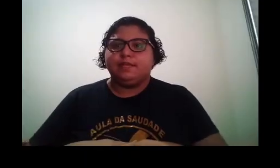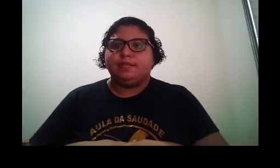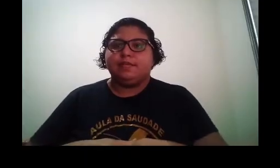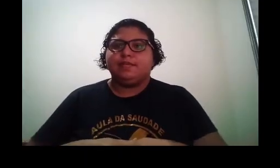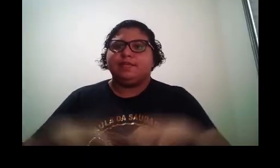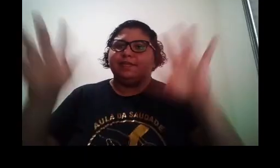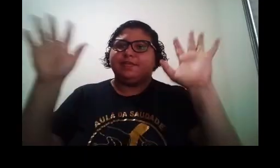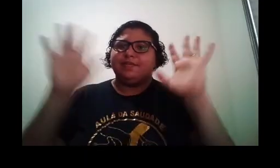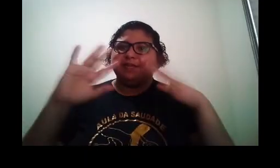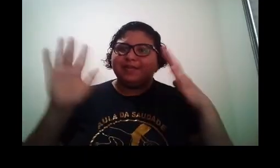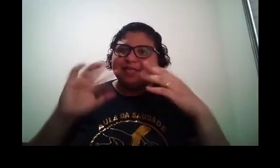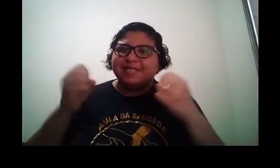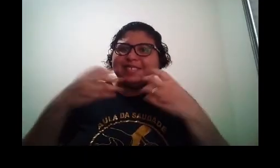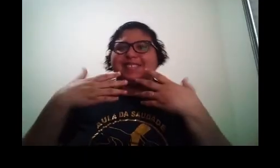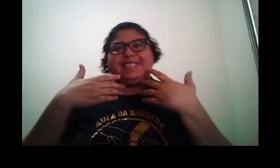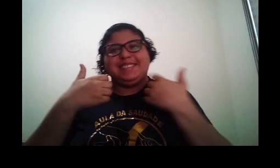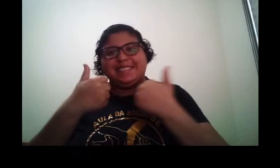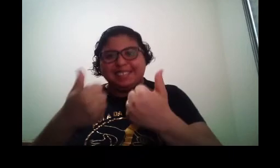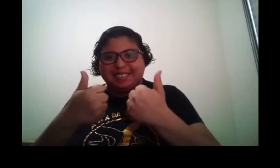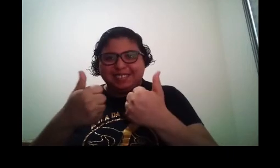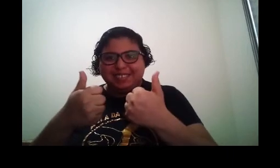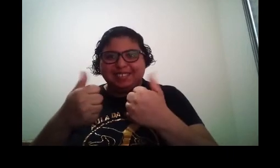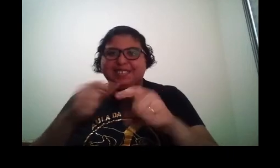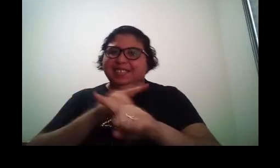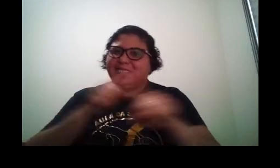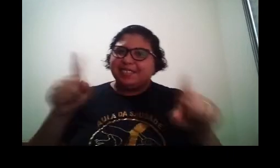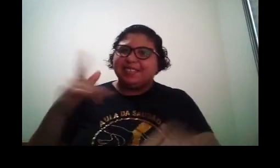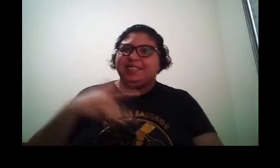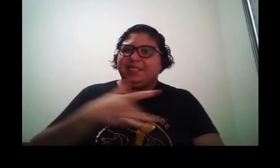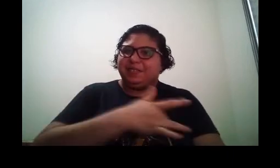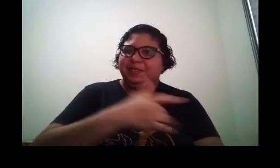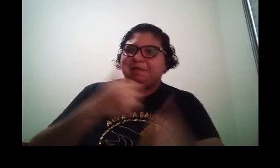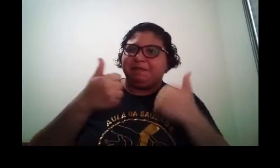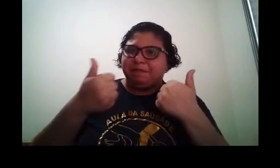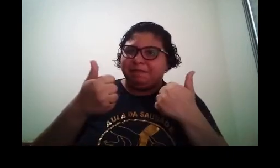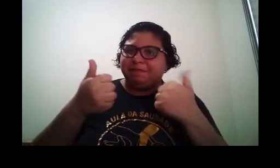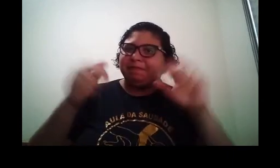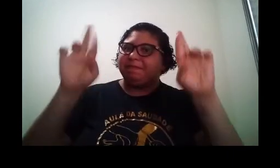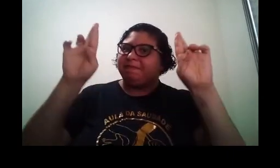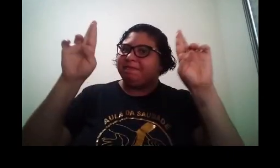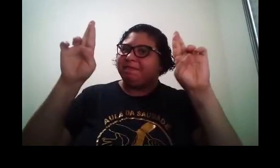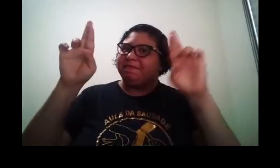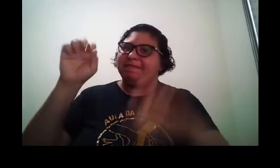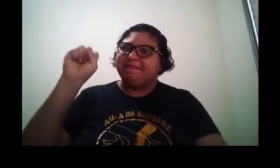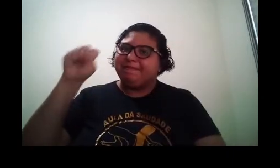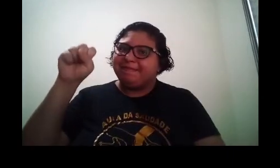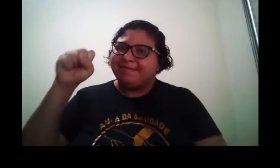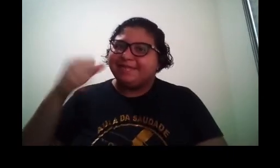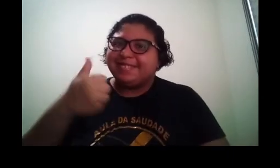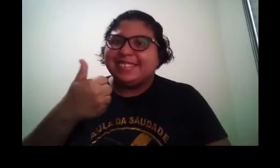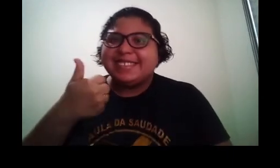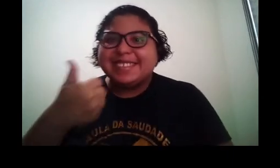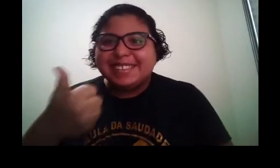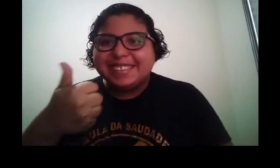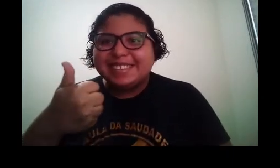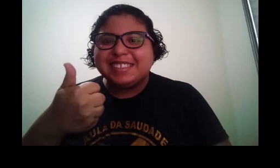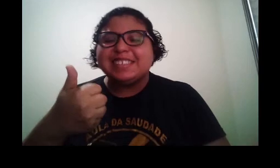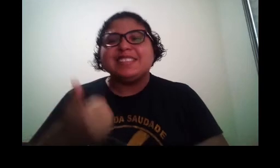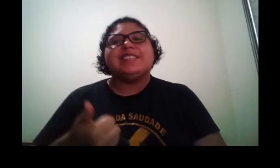turma, tudo bom com vocês? Espero que vocês estejam todos bem de saúde, tudo certinho.